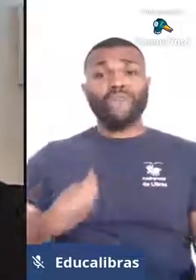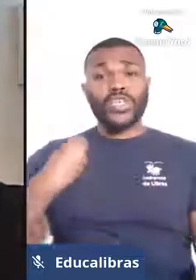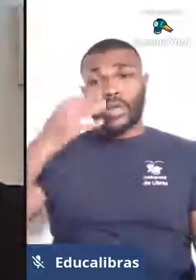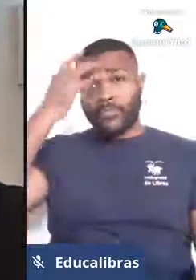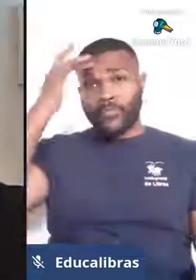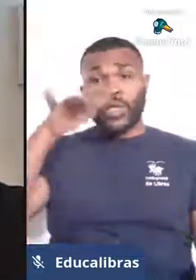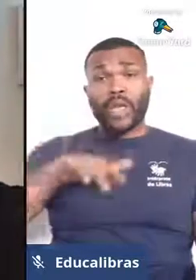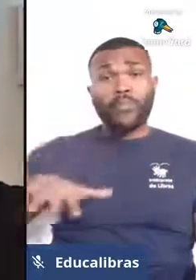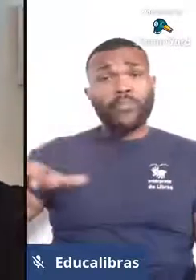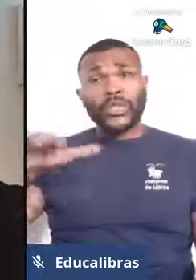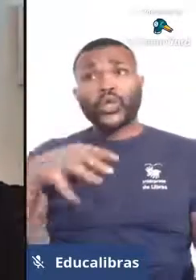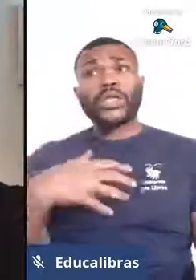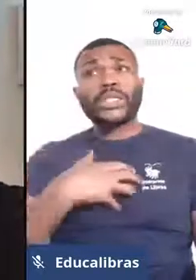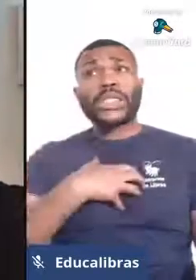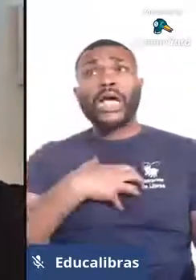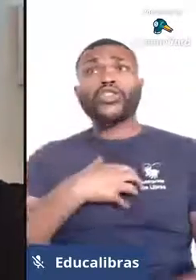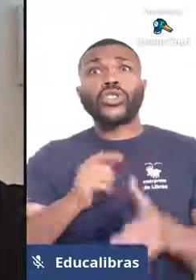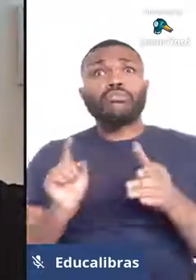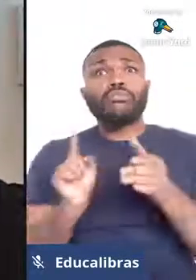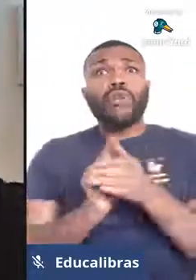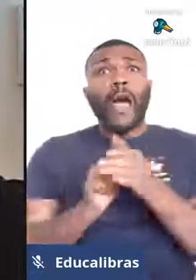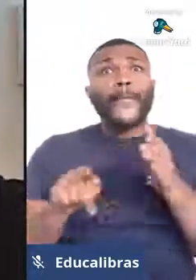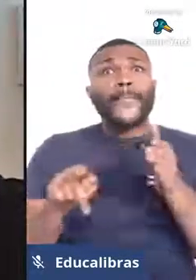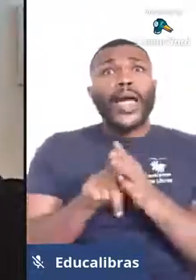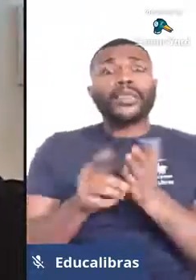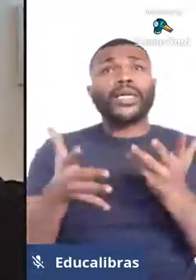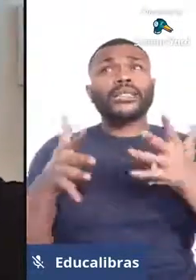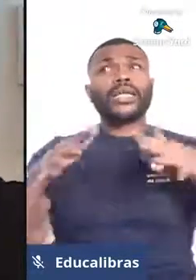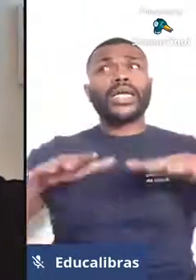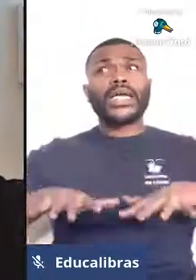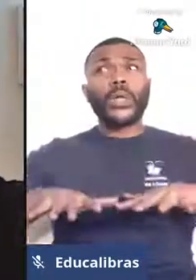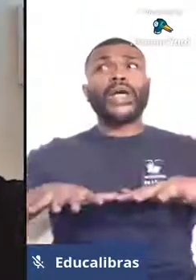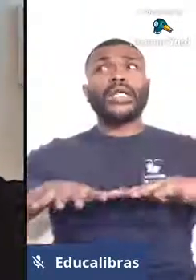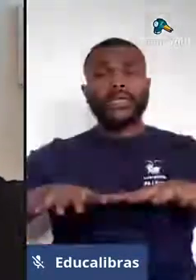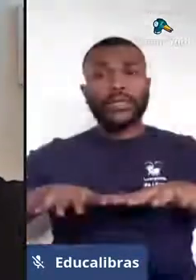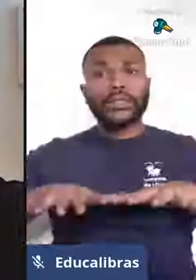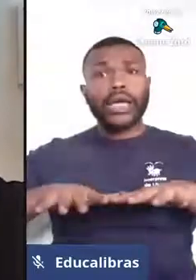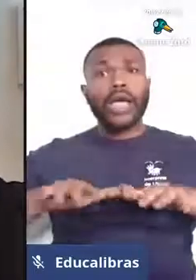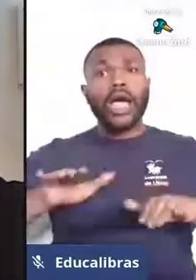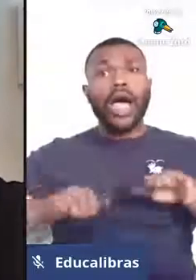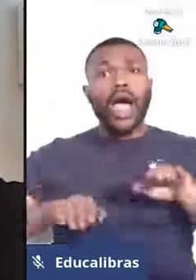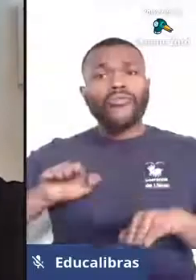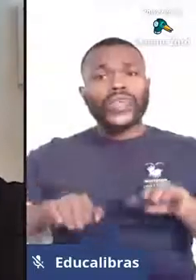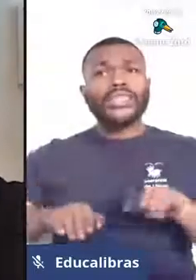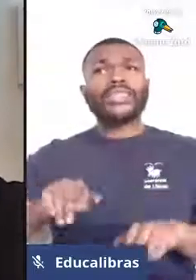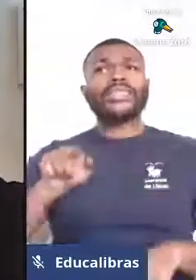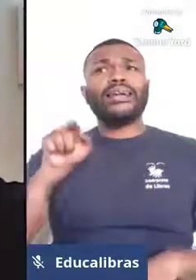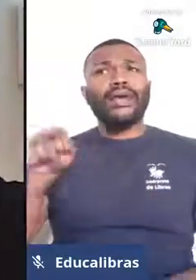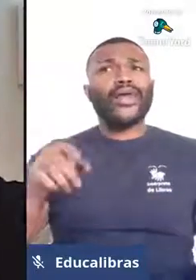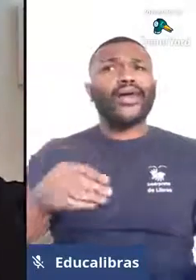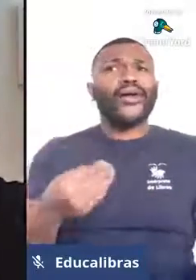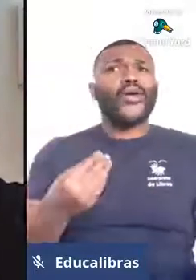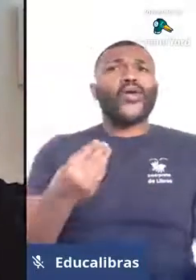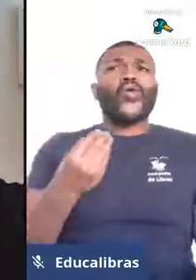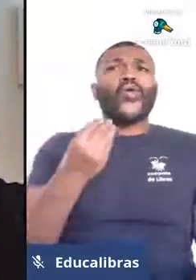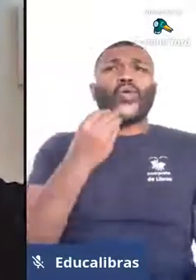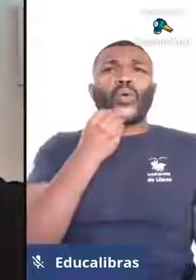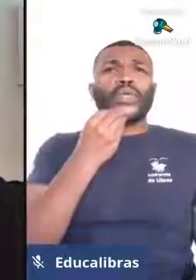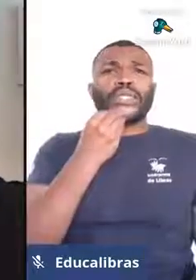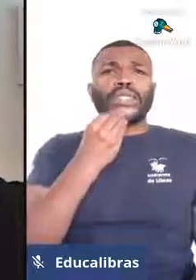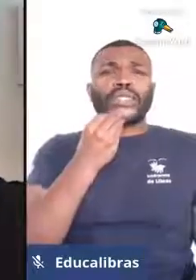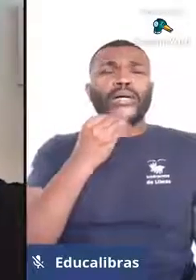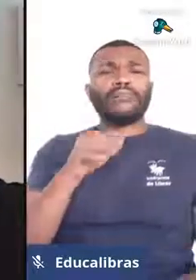sentiram incluídas, que estavam em organizações, às vezes com condições um pouco aquém do que era do mínimo